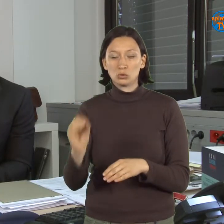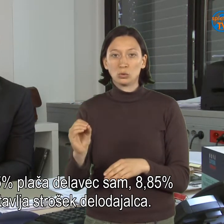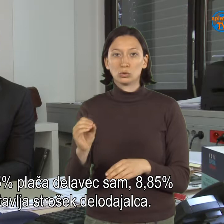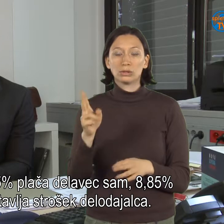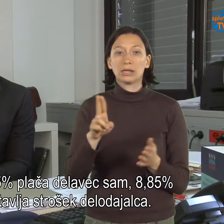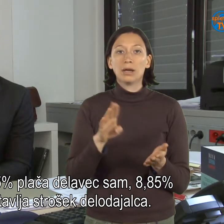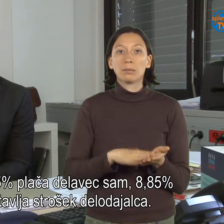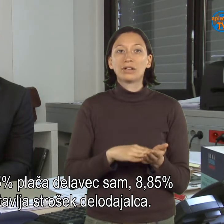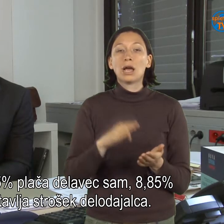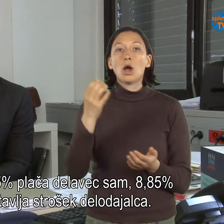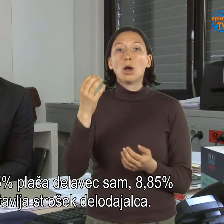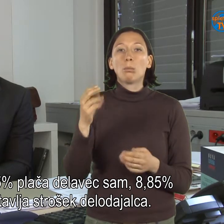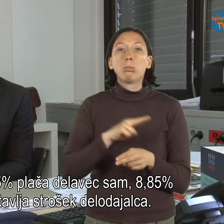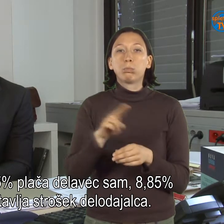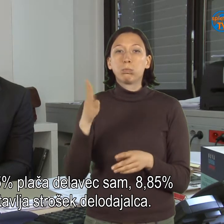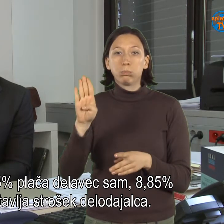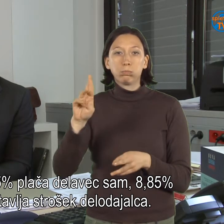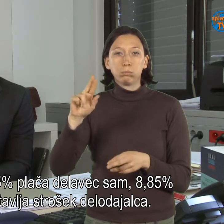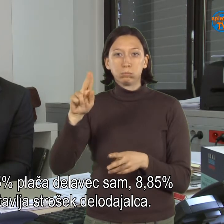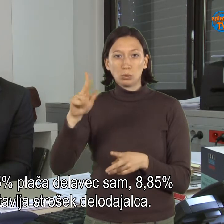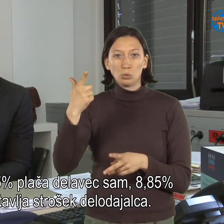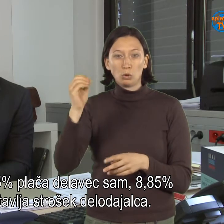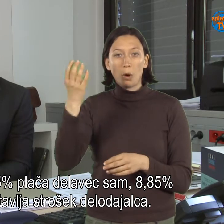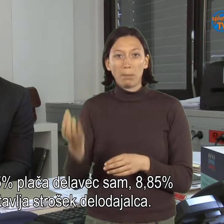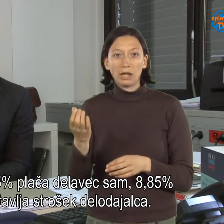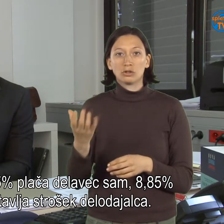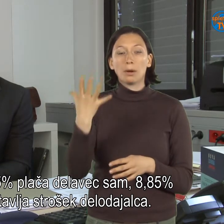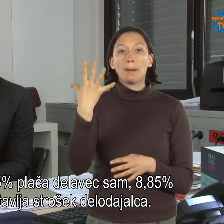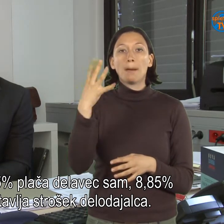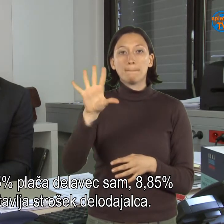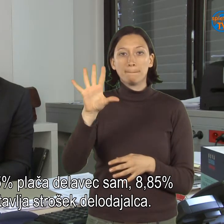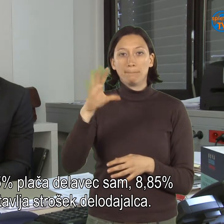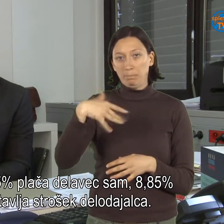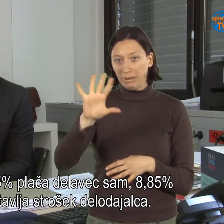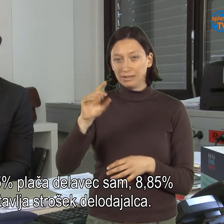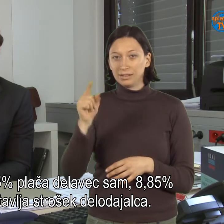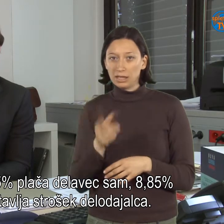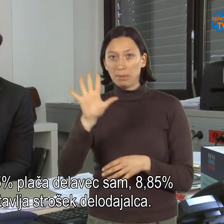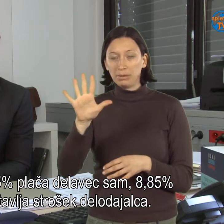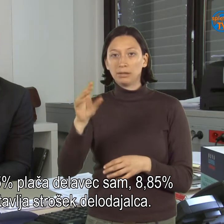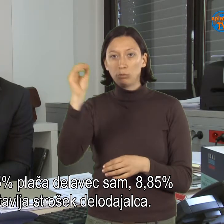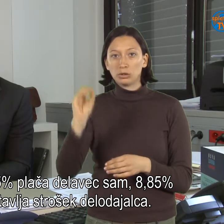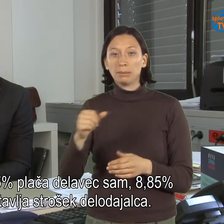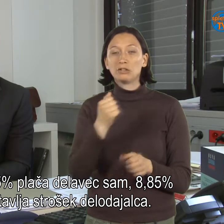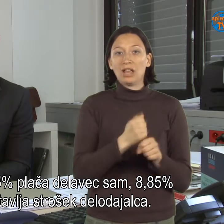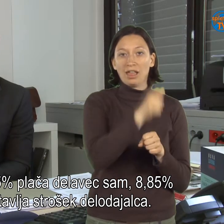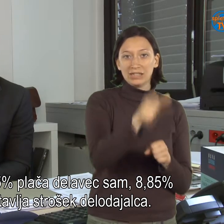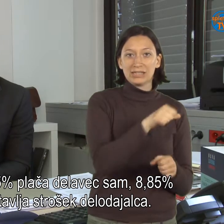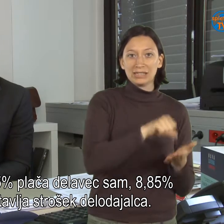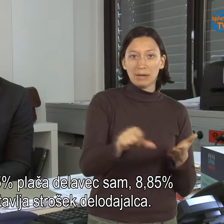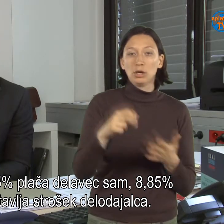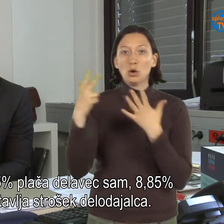24,35%, se pravi na bruto plačo. Od tega 15,5% plača iz tega bruta delavec